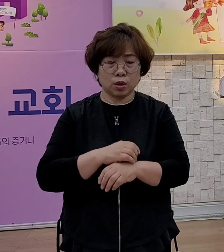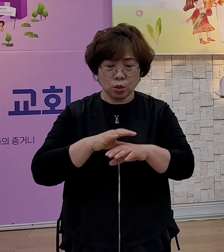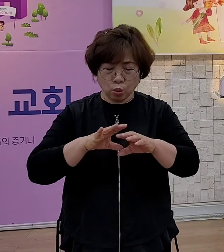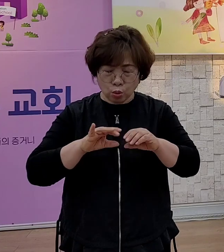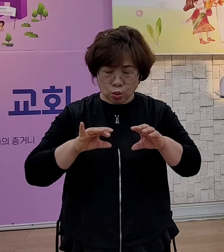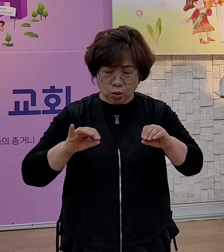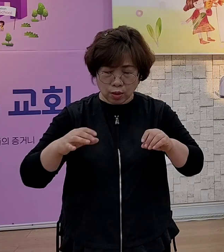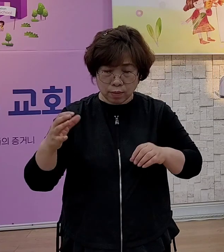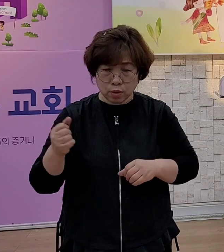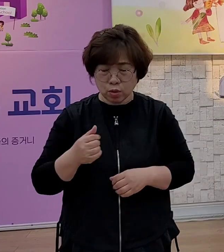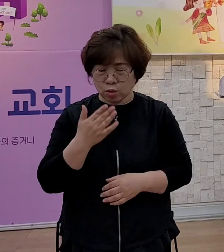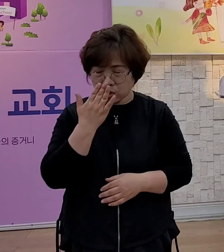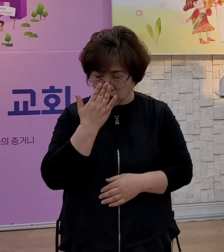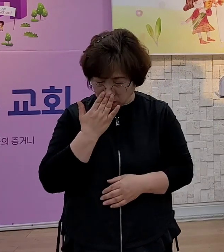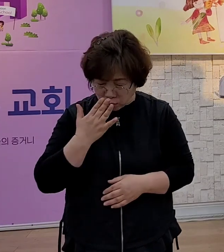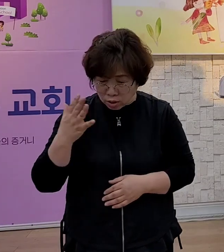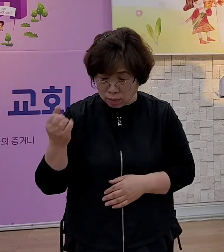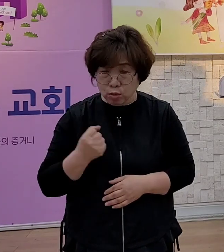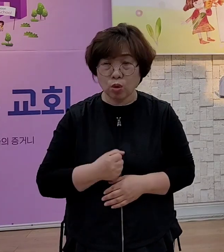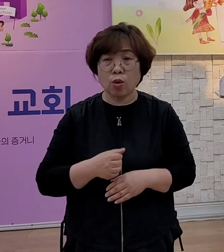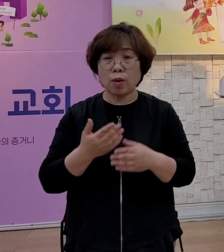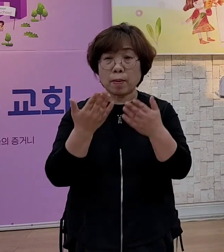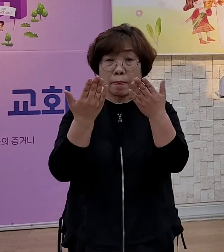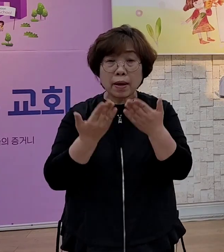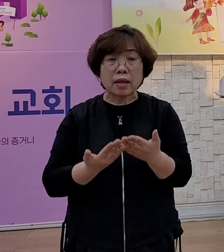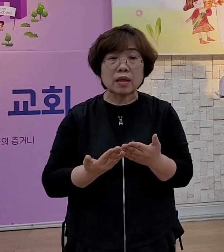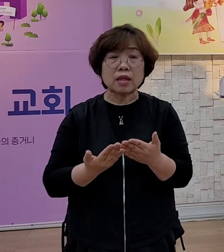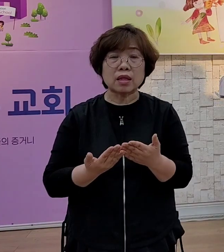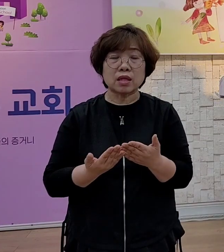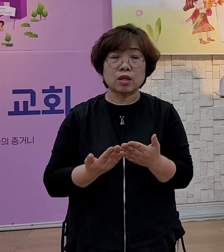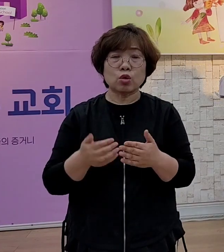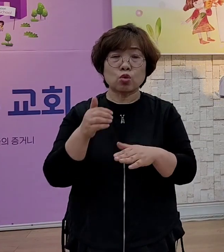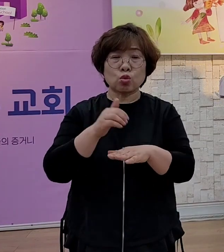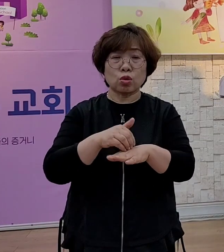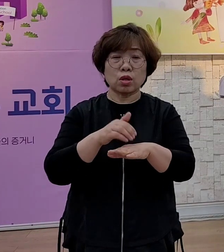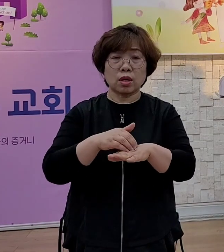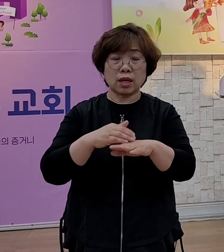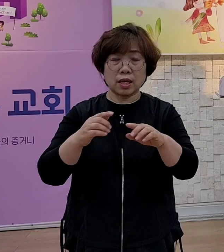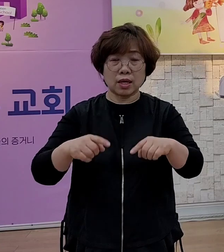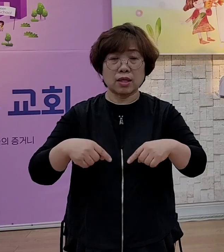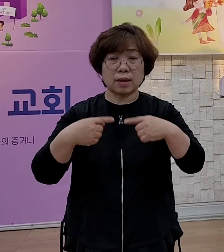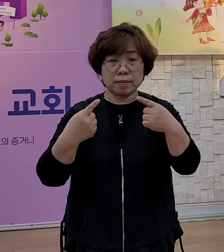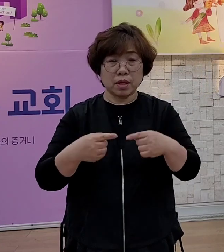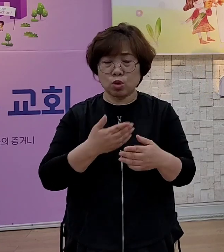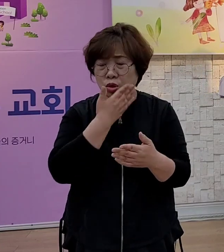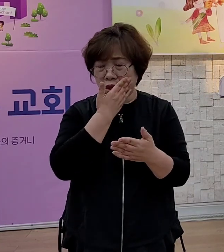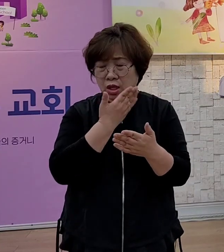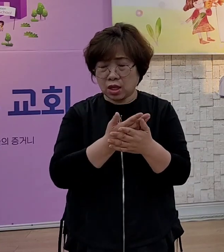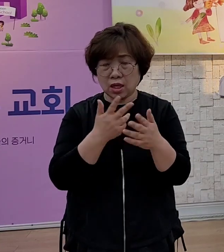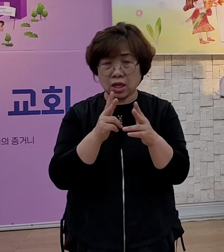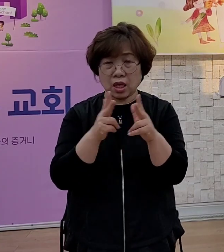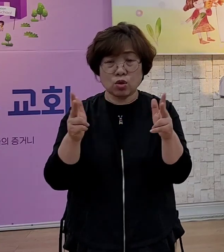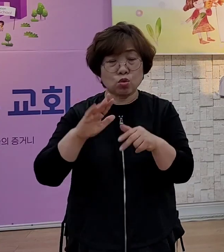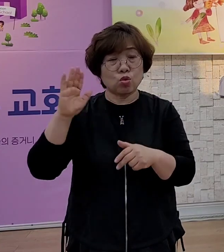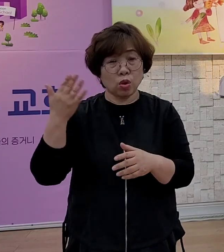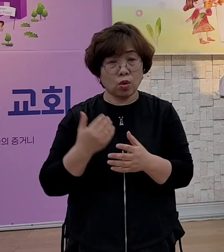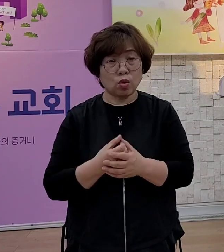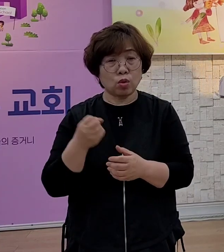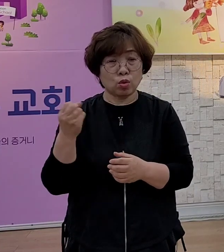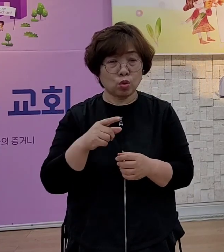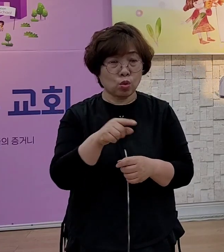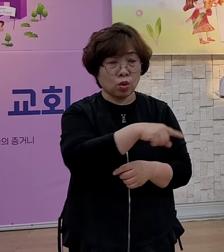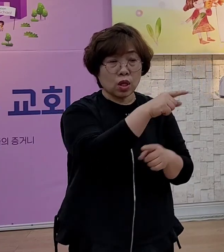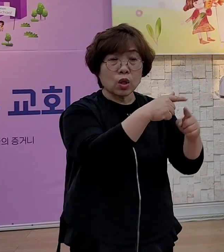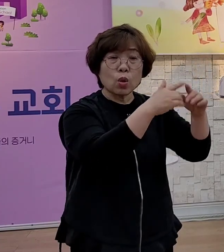온유함으로 겸손함으로 받는 데에 훈련되어지는 그런 귀한 한 주. 그래서 데살로니가 성도들처럼 정말